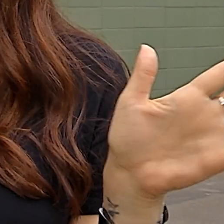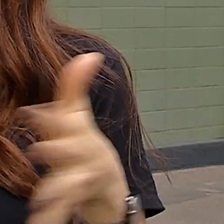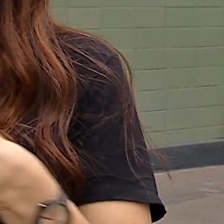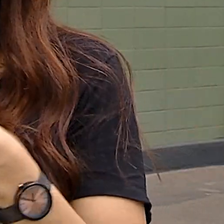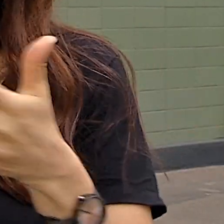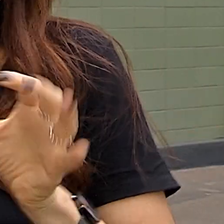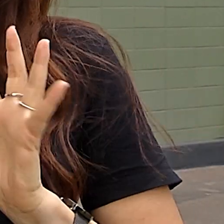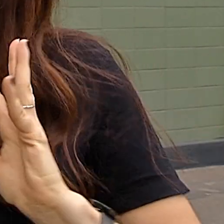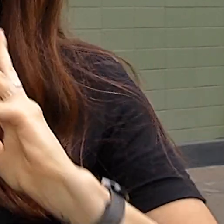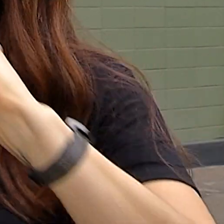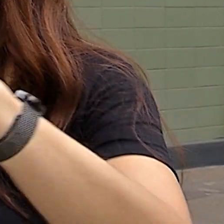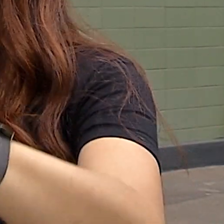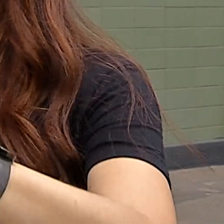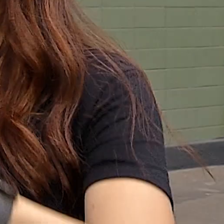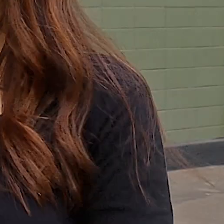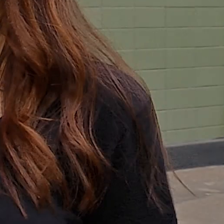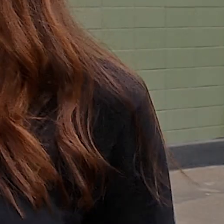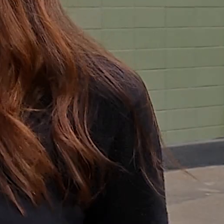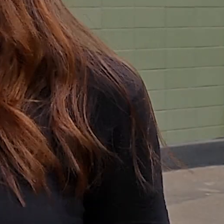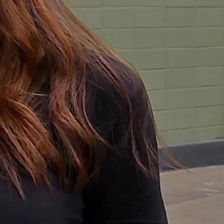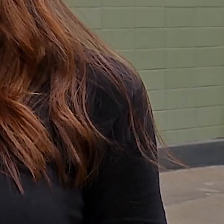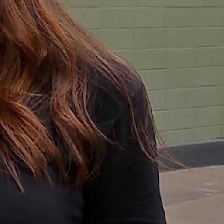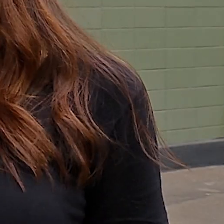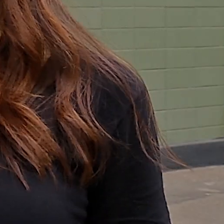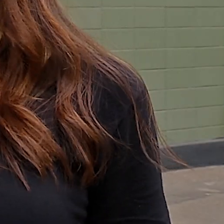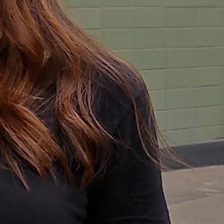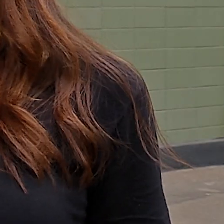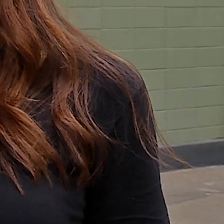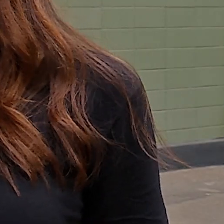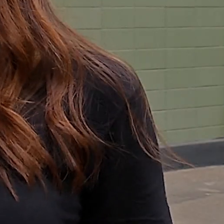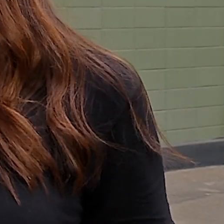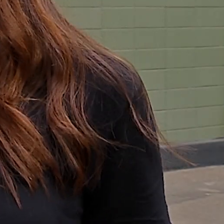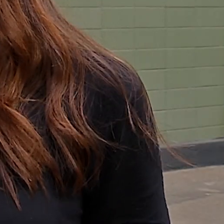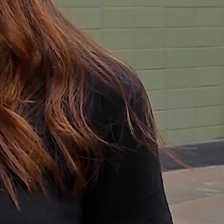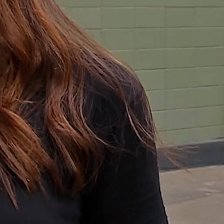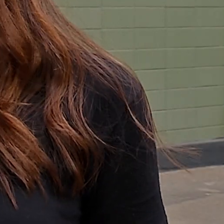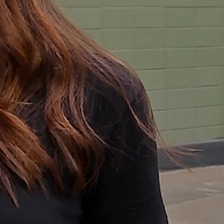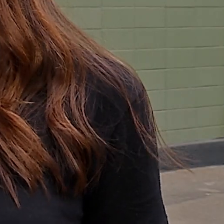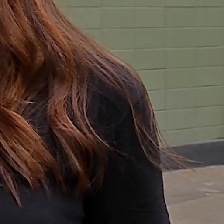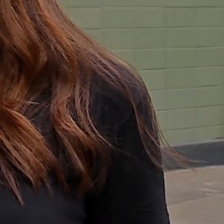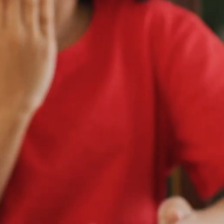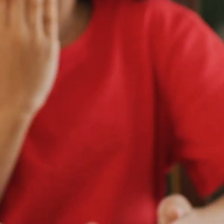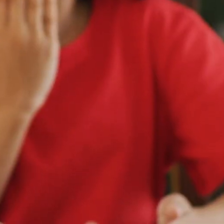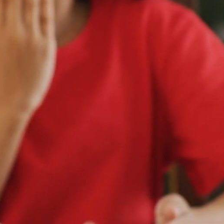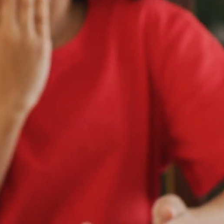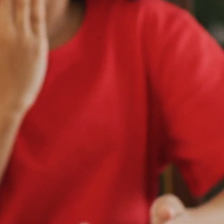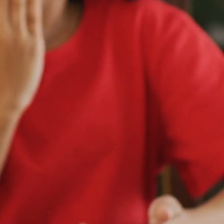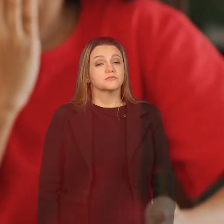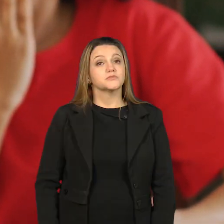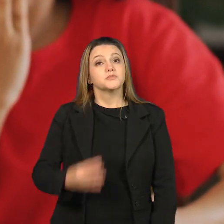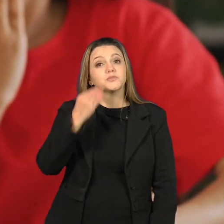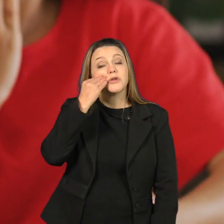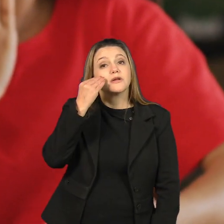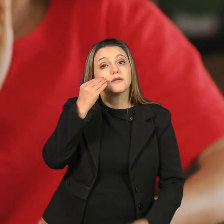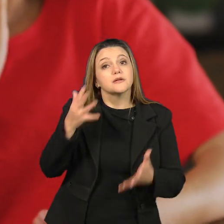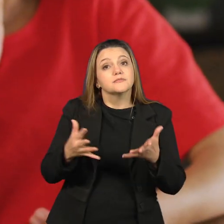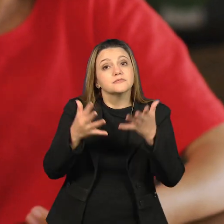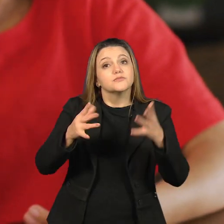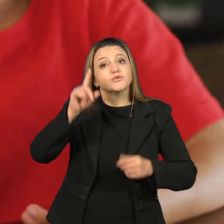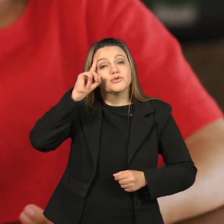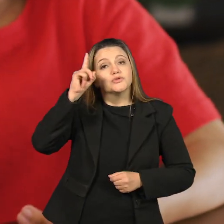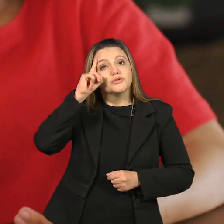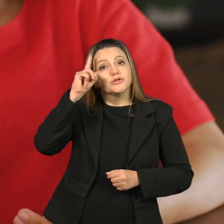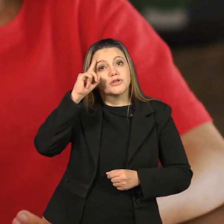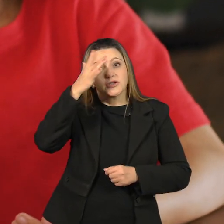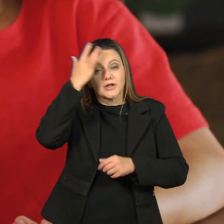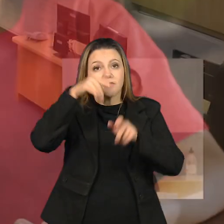pensar nessa questão da língua de sinais é pensar na língua de sinais para todos. Para tentar auxiliar o dia a dia